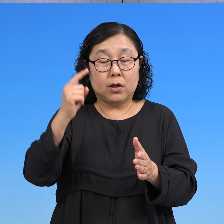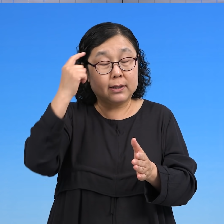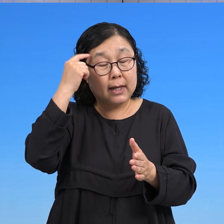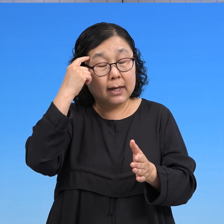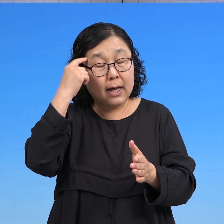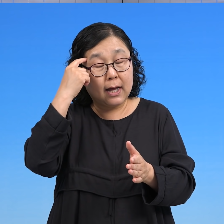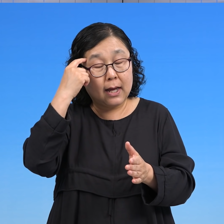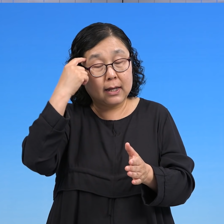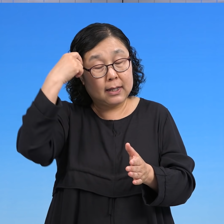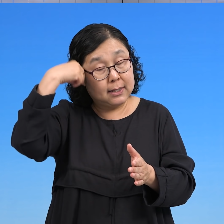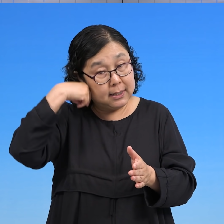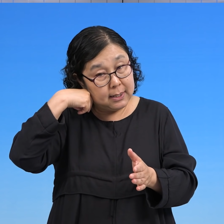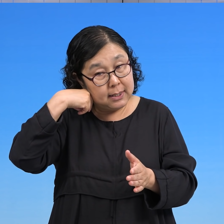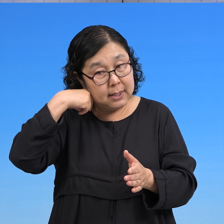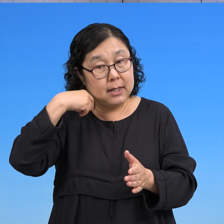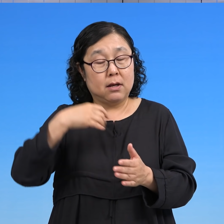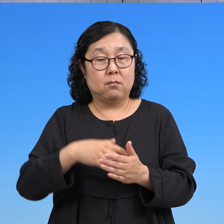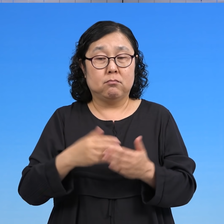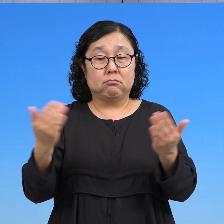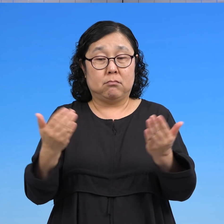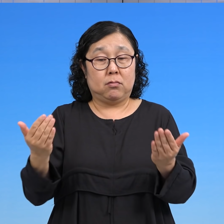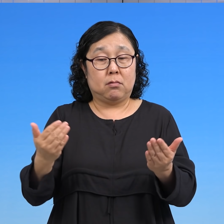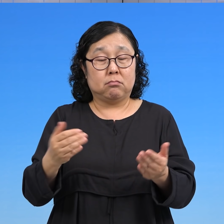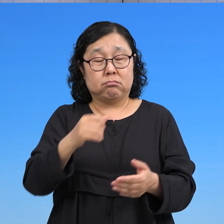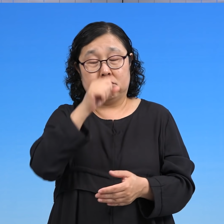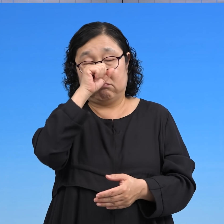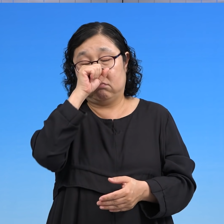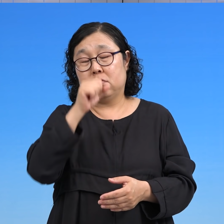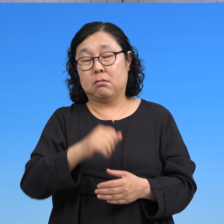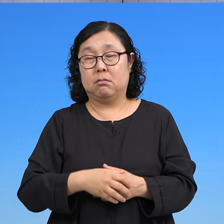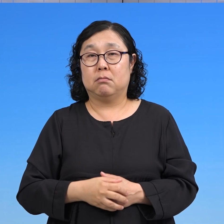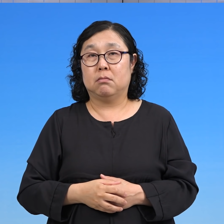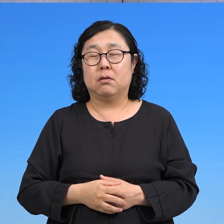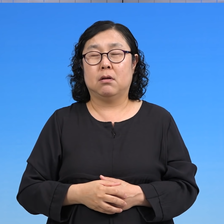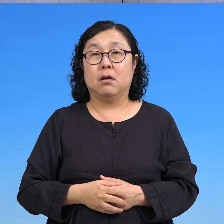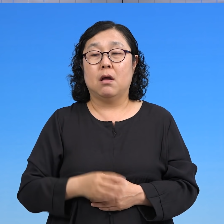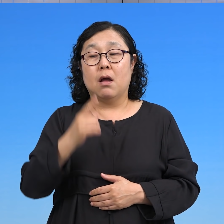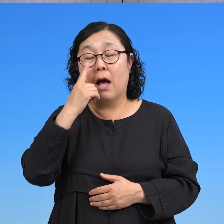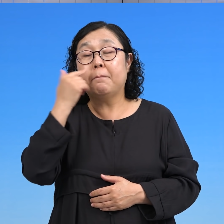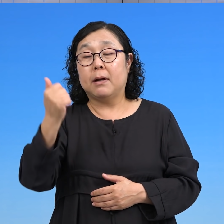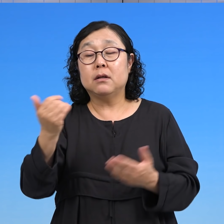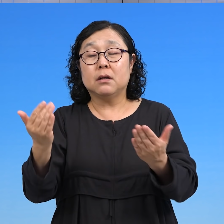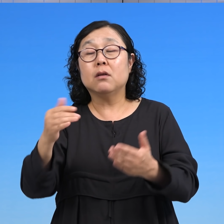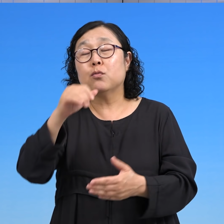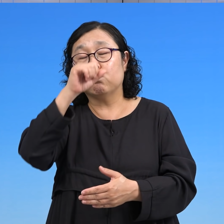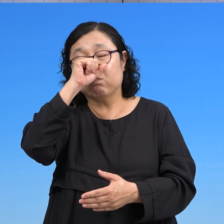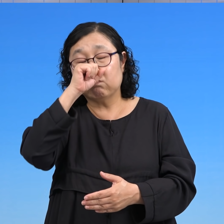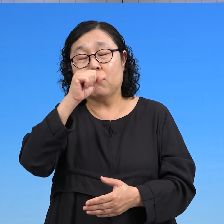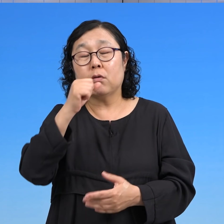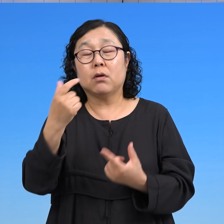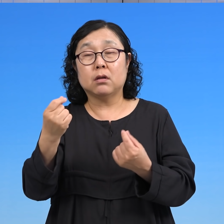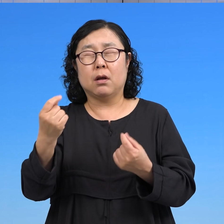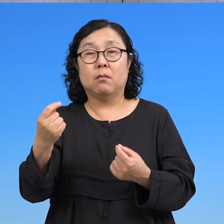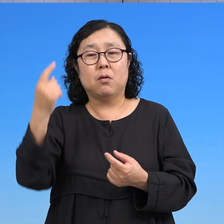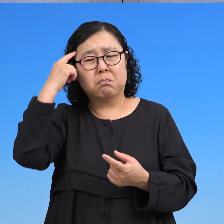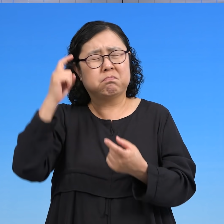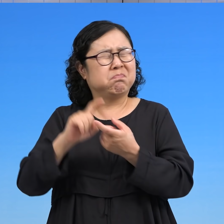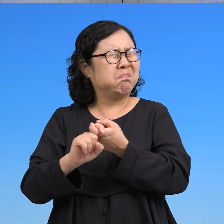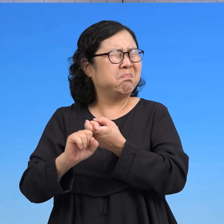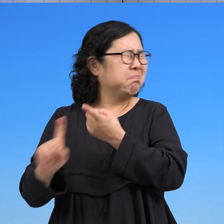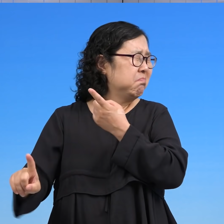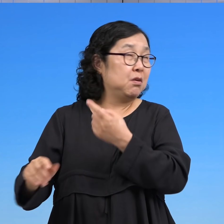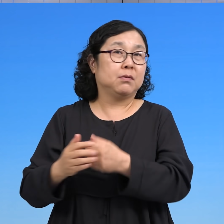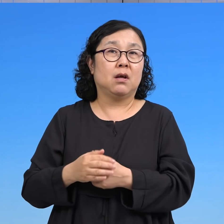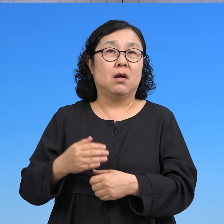그랬더니 돌아온 대답이 딱 한마디였답니다. 일하는 게 좋은가 보죠 뭐. 그 아버지에 대해서 뭐 별로 관심이 없고